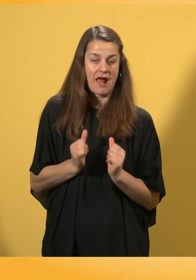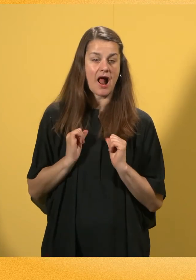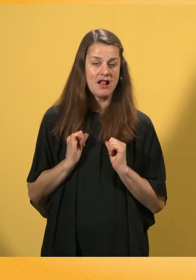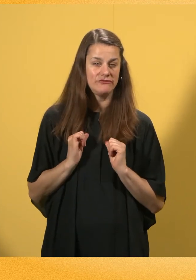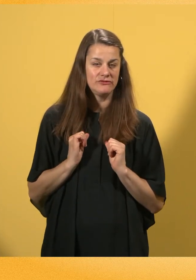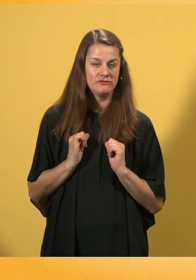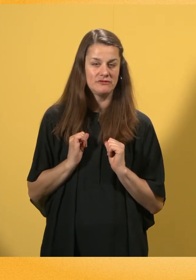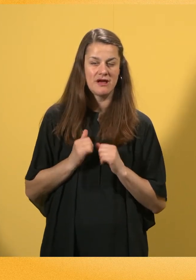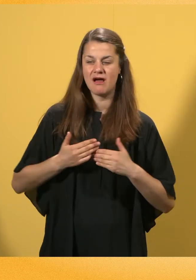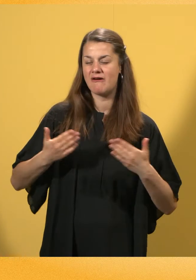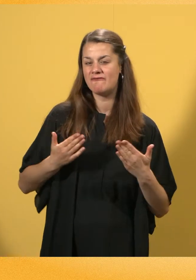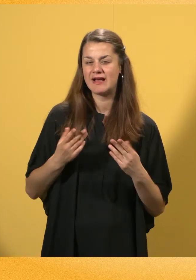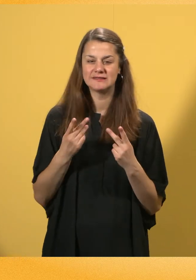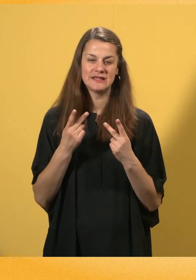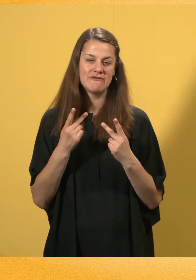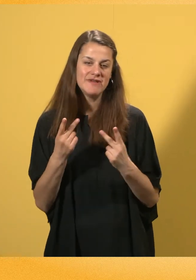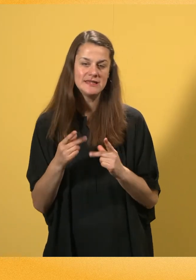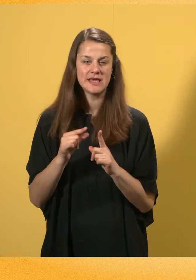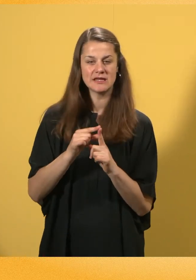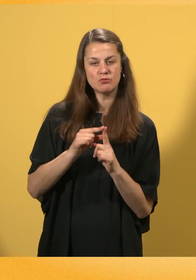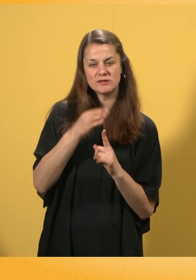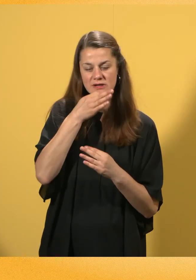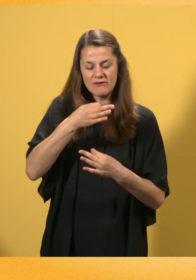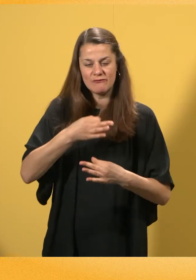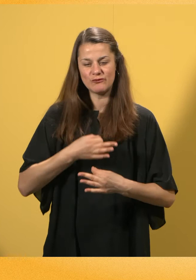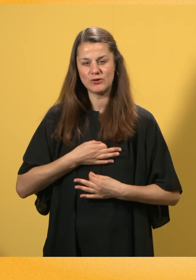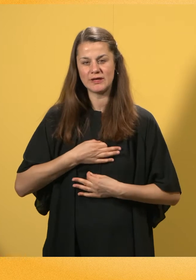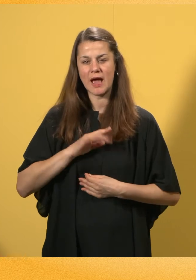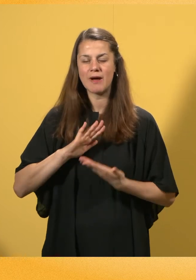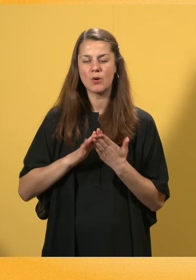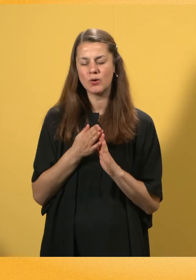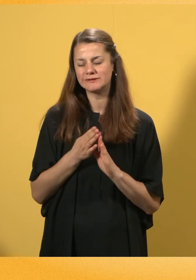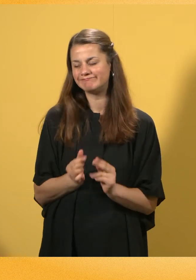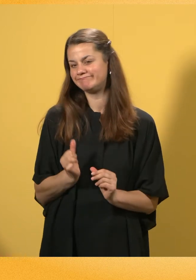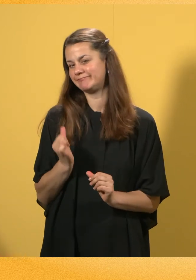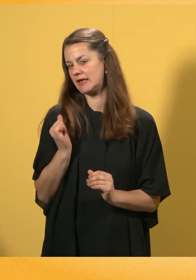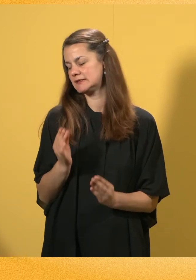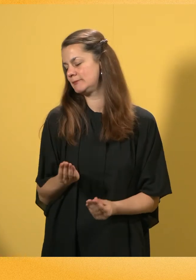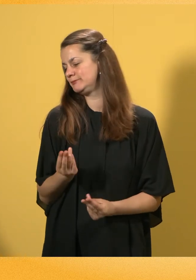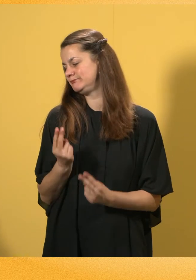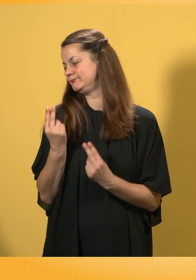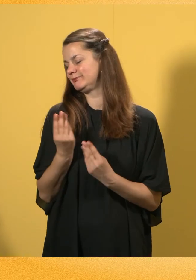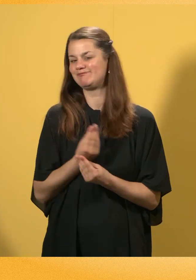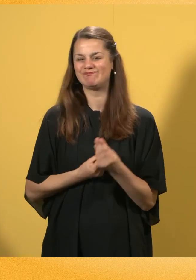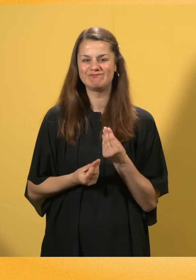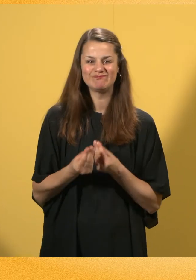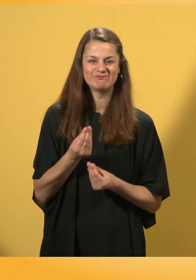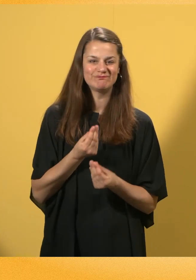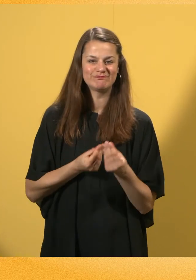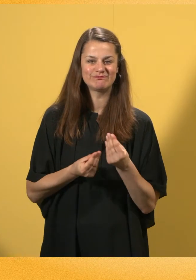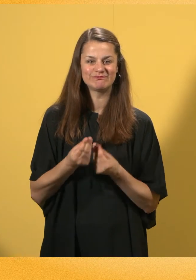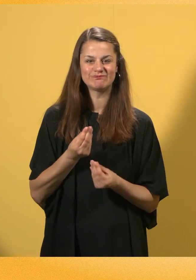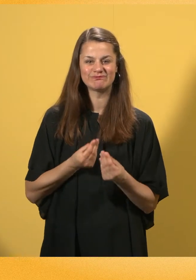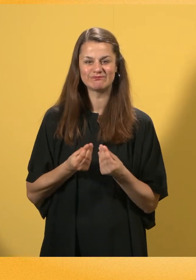wichtig und auch gut für mich? Dass Sie einmal so einen Moment nachspüren.